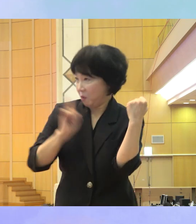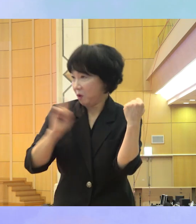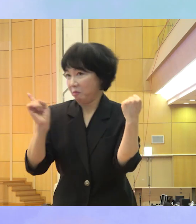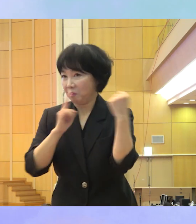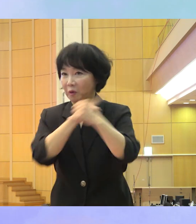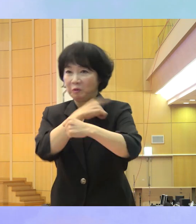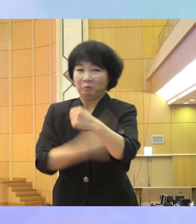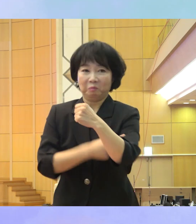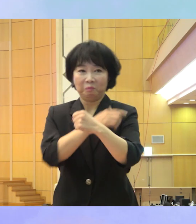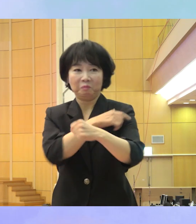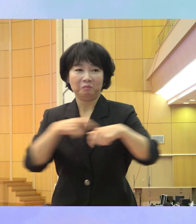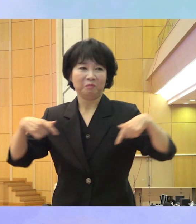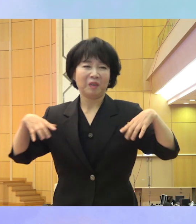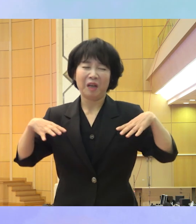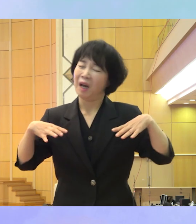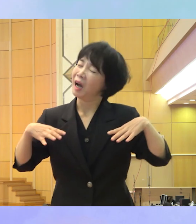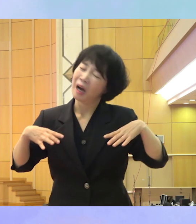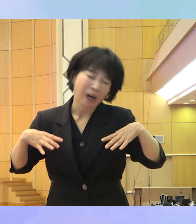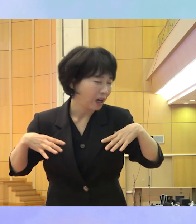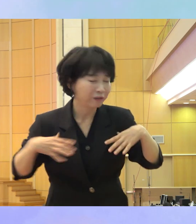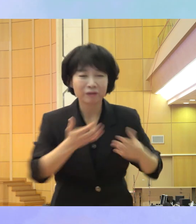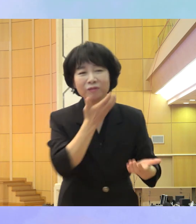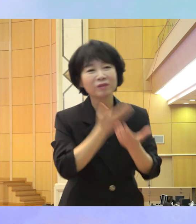뭐니, 여러분,